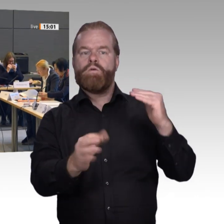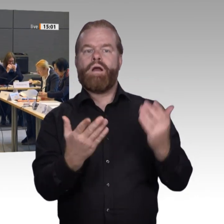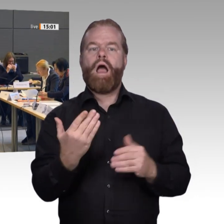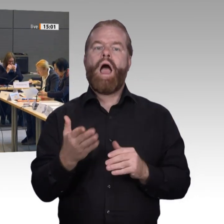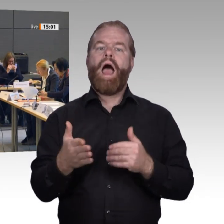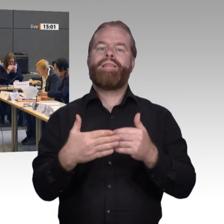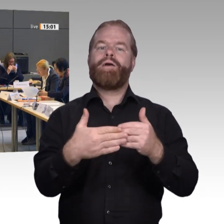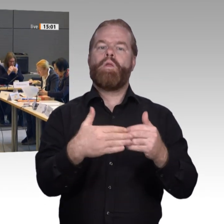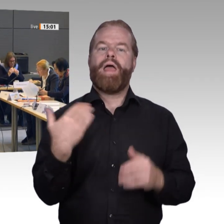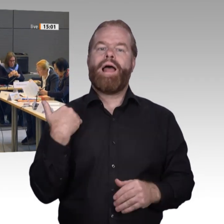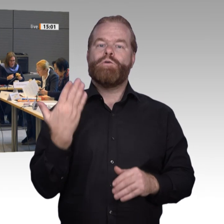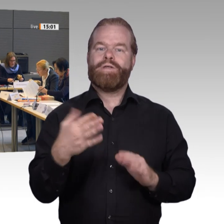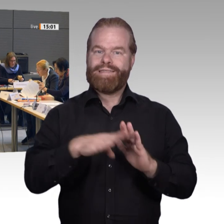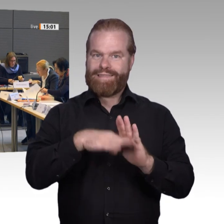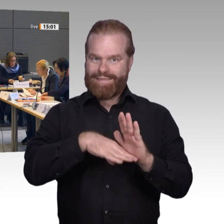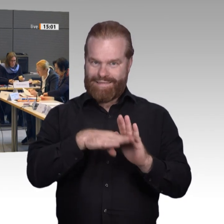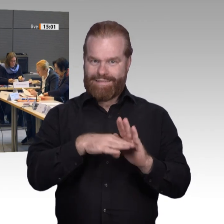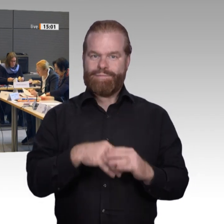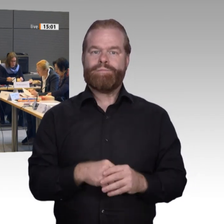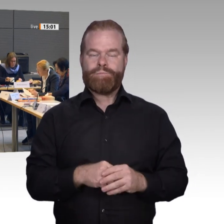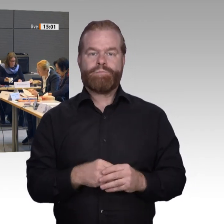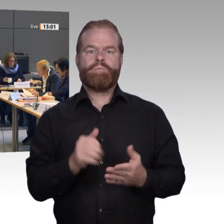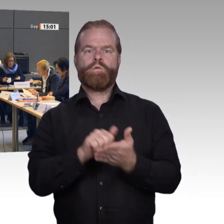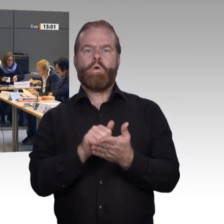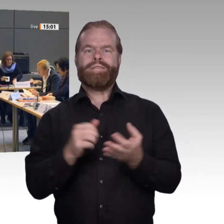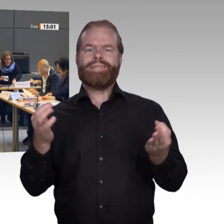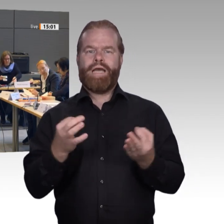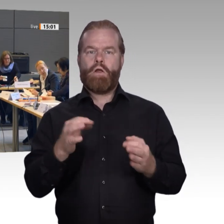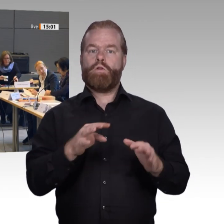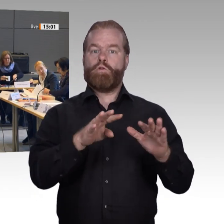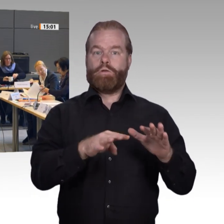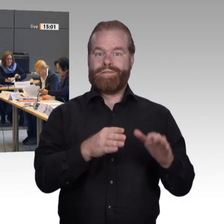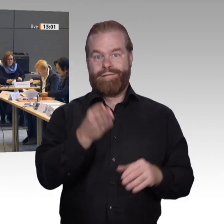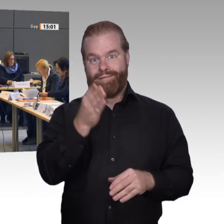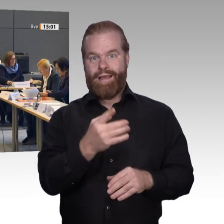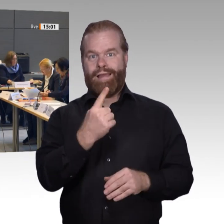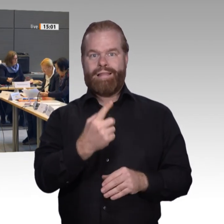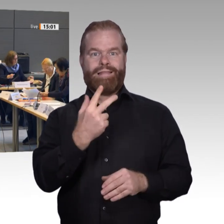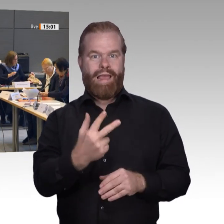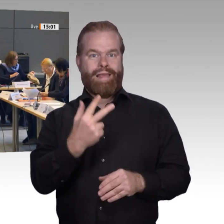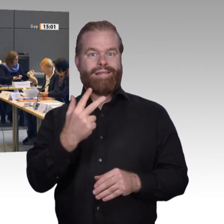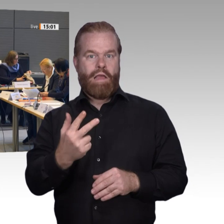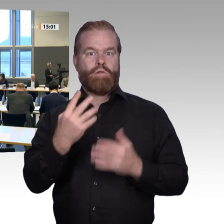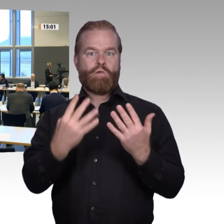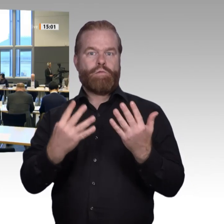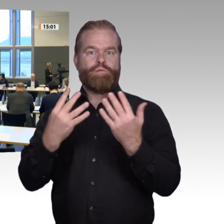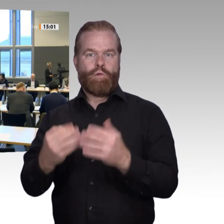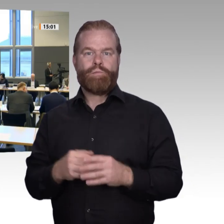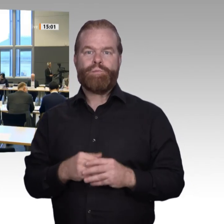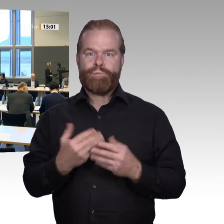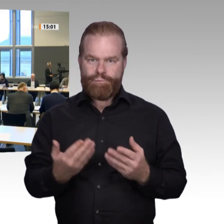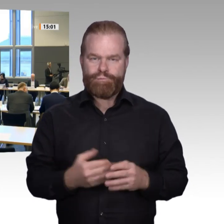19/13399. Die von den Verbänden, Institutionen und Einzelsachverständigen abgegebenen Stellungnahmen liegen Ihnen auf